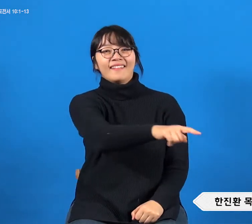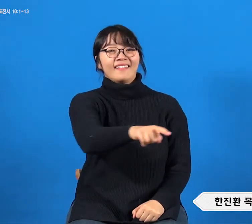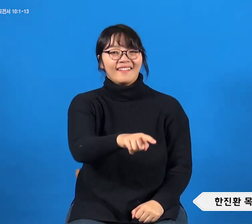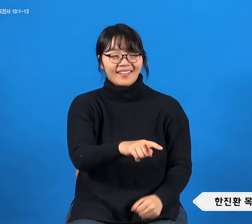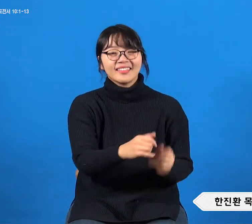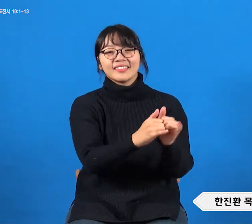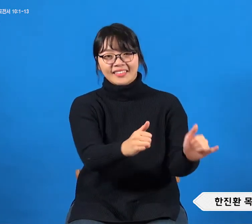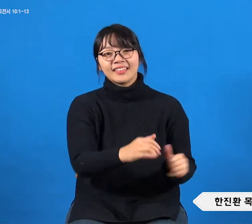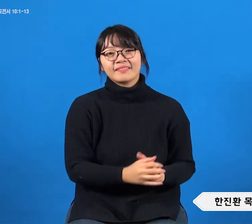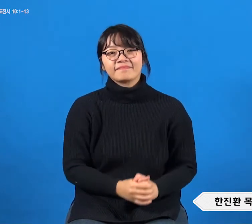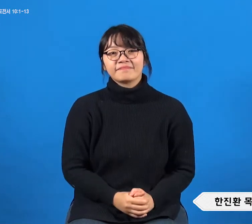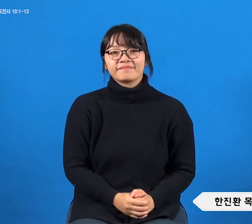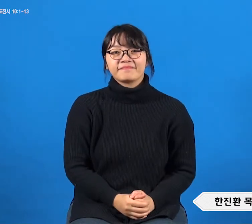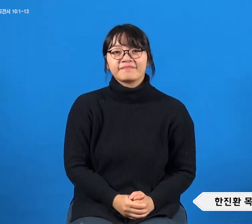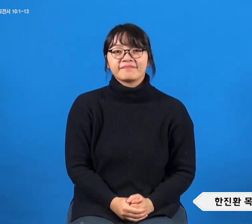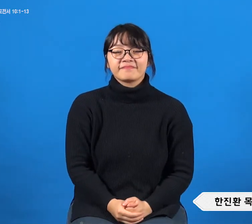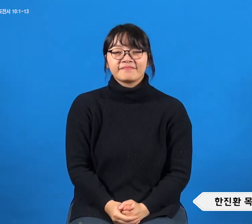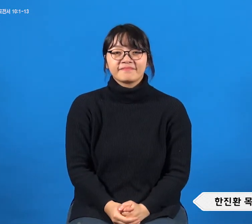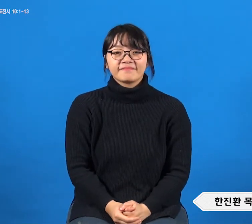받은 사람들입니다.